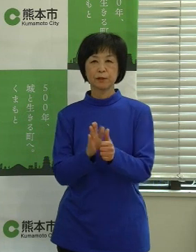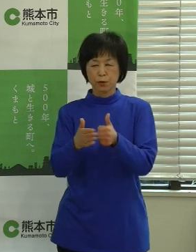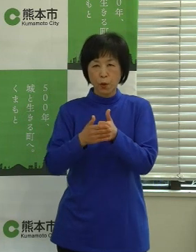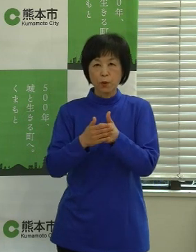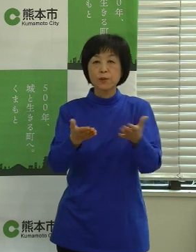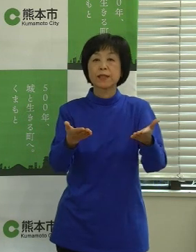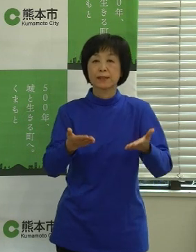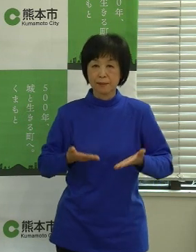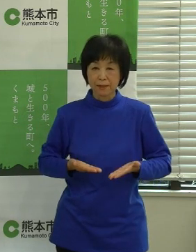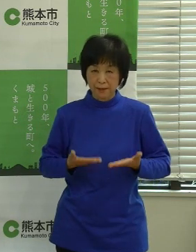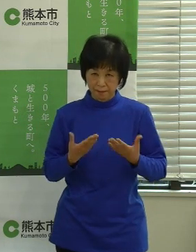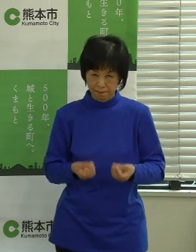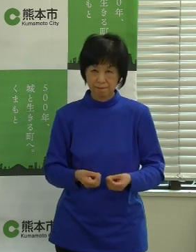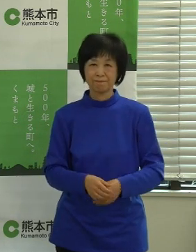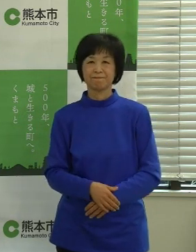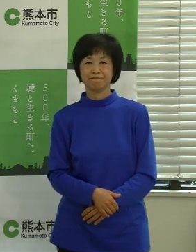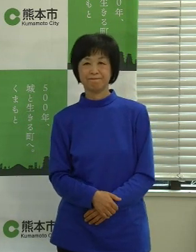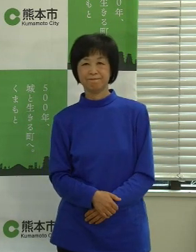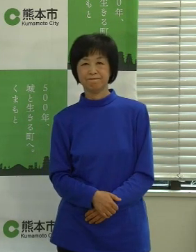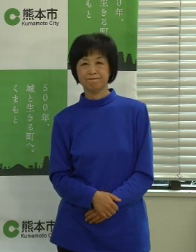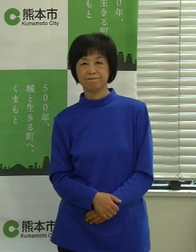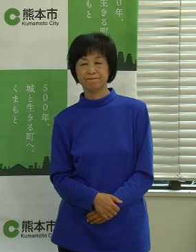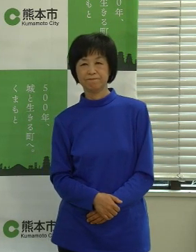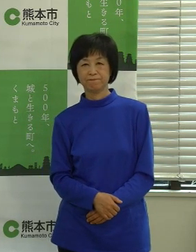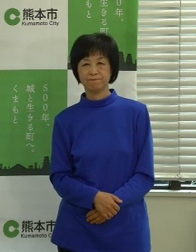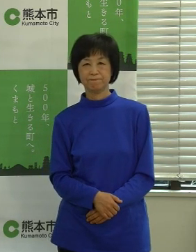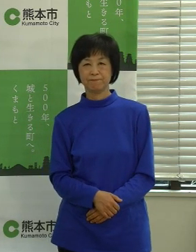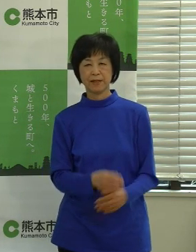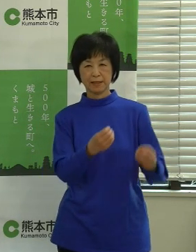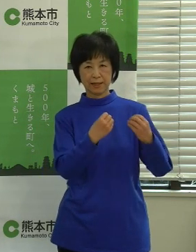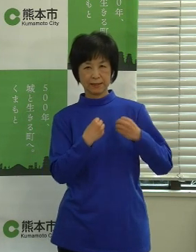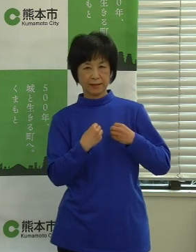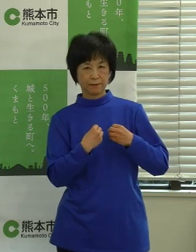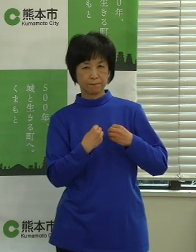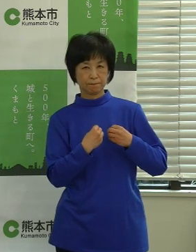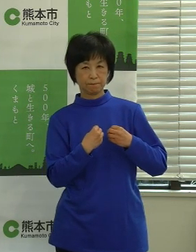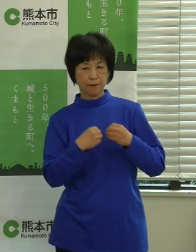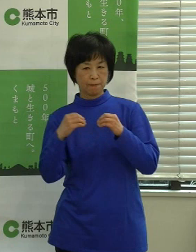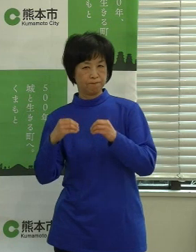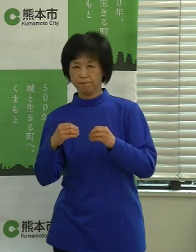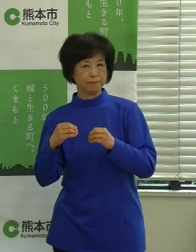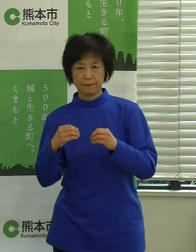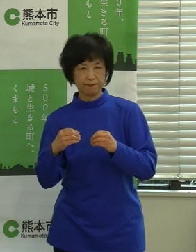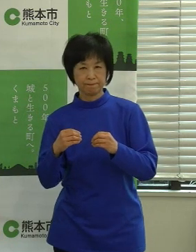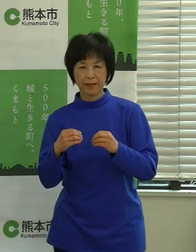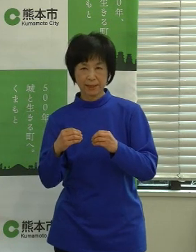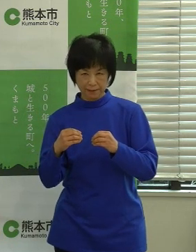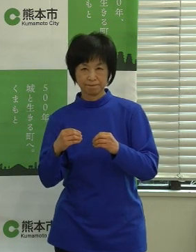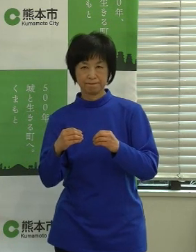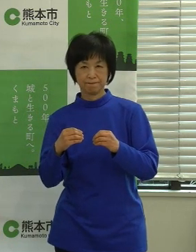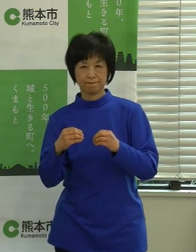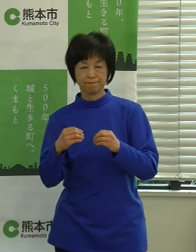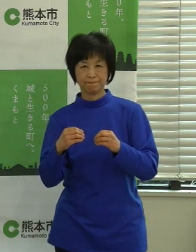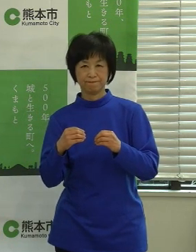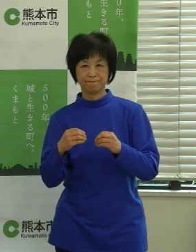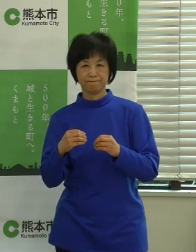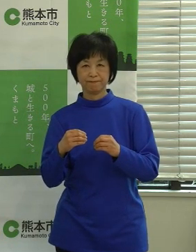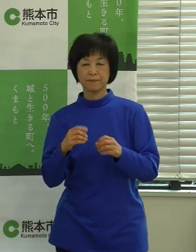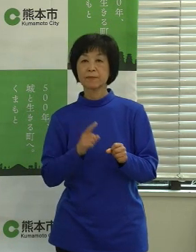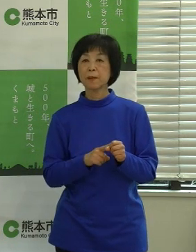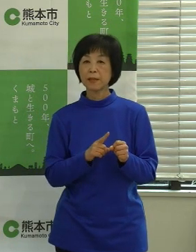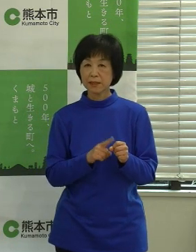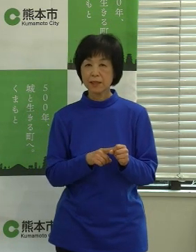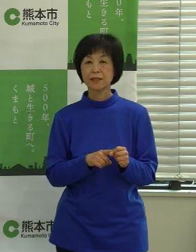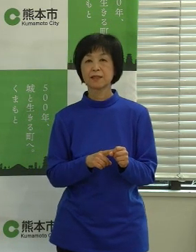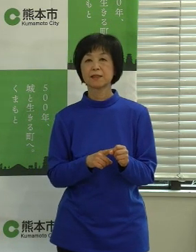して一人でもそういった感染者をですね、やはり防ぐためにですね、皆さん方